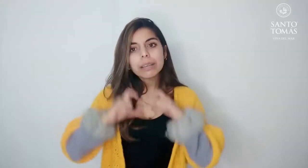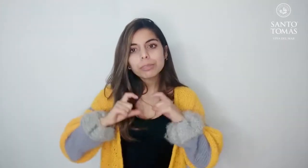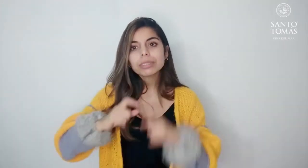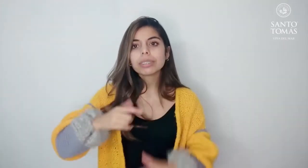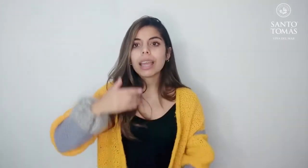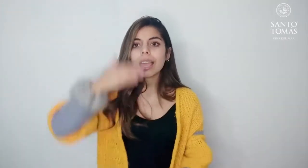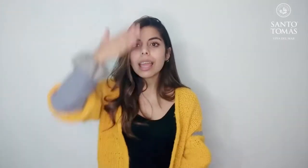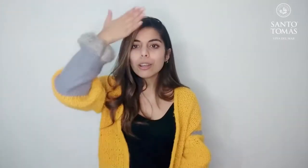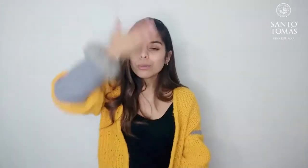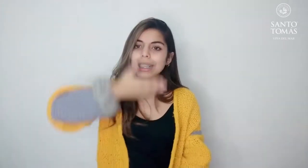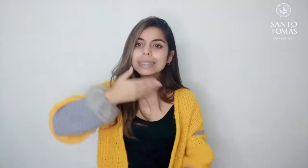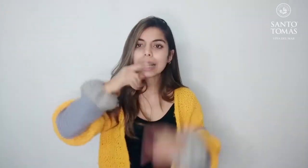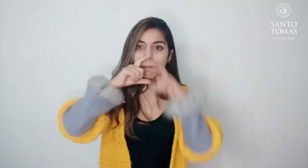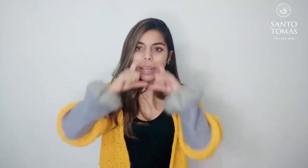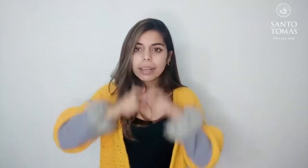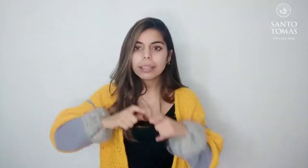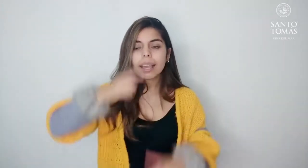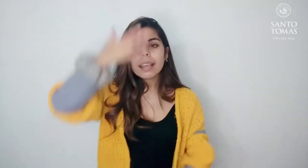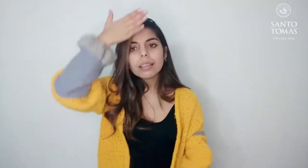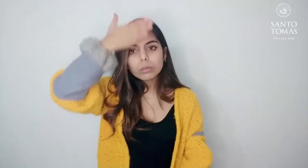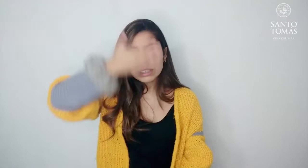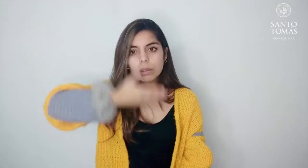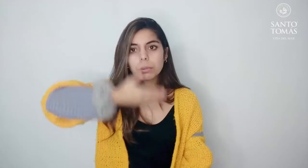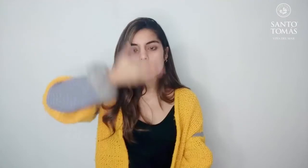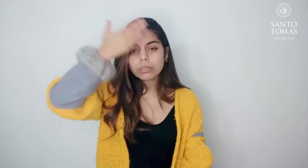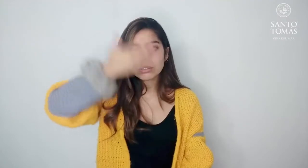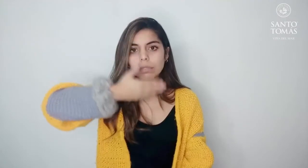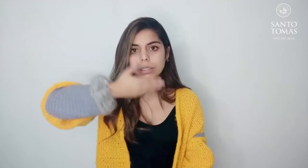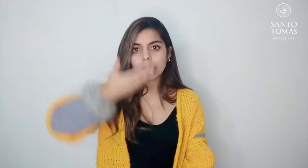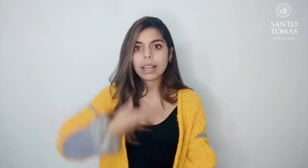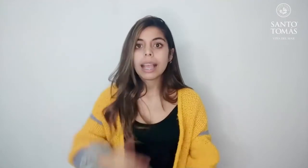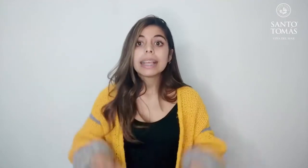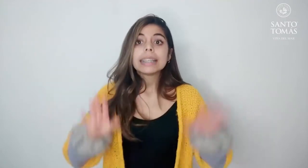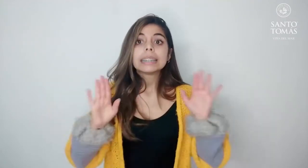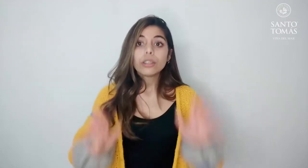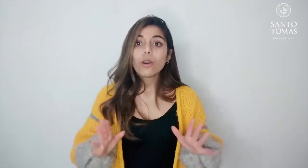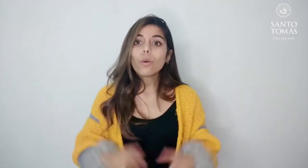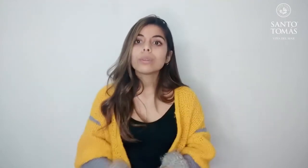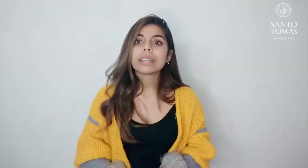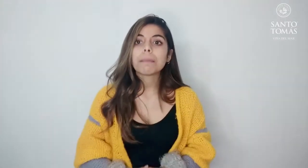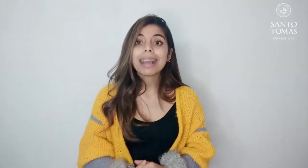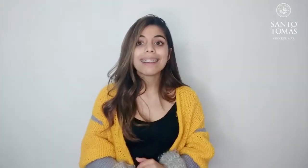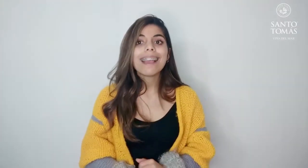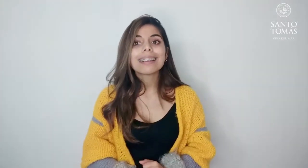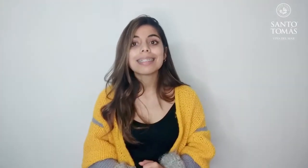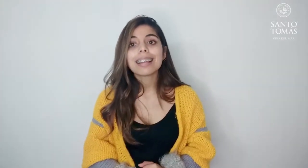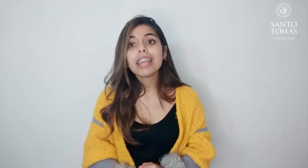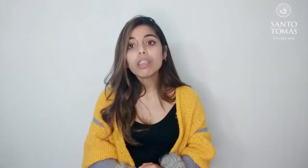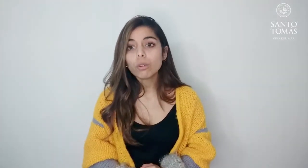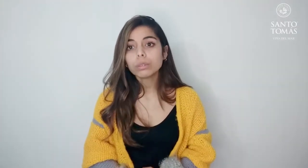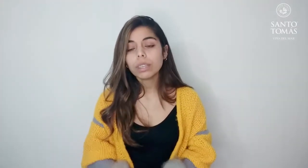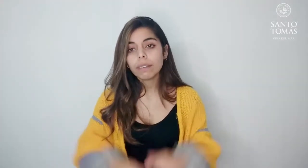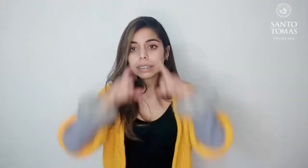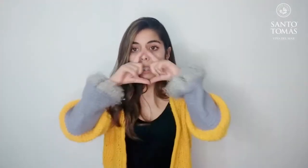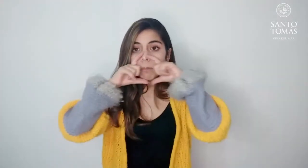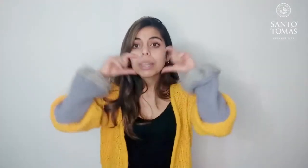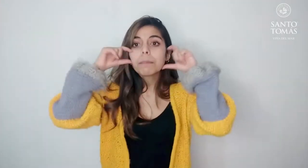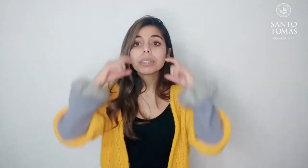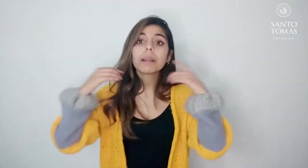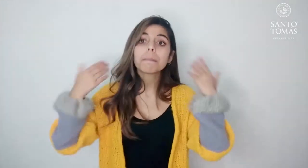privilegiemos el no utilizar la mascarilla y usar un protector facial. Sino usar mascarillas que sean inclusivas, que puedan mostrar